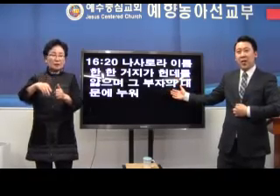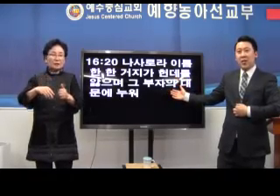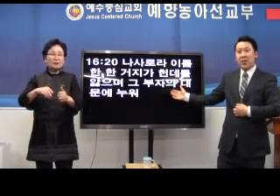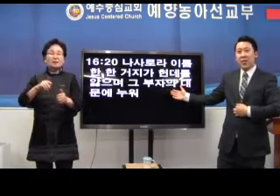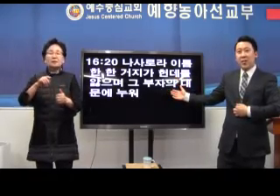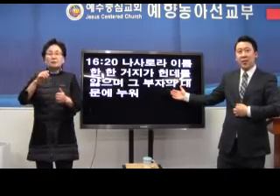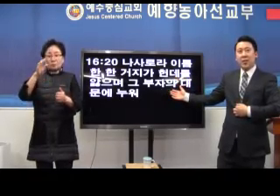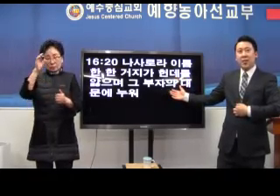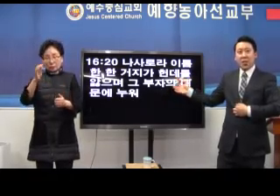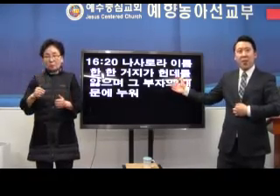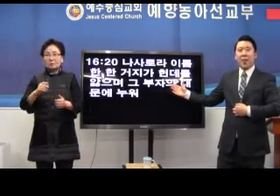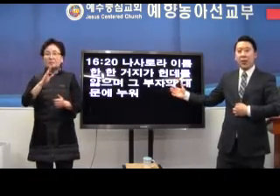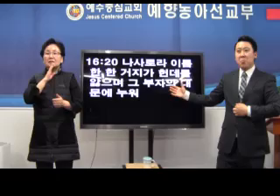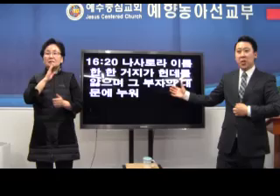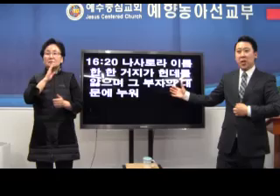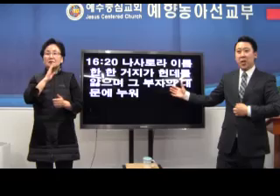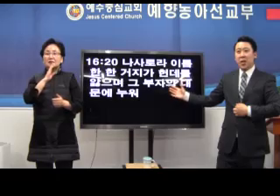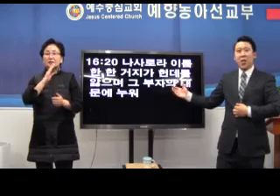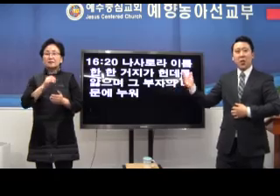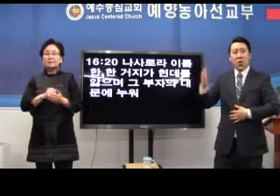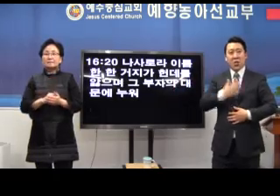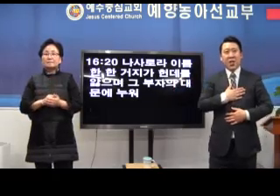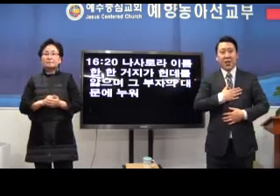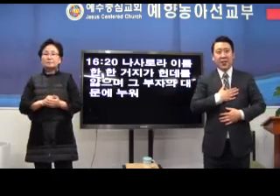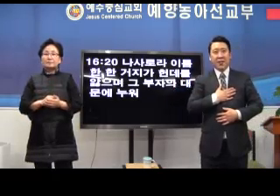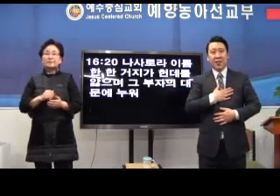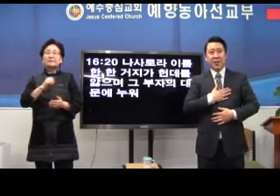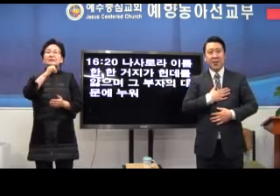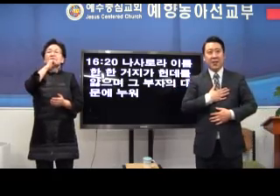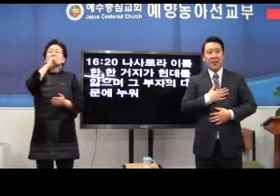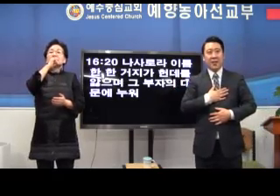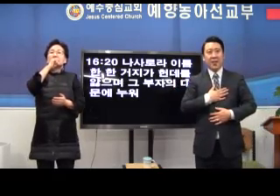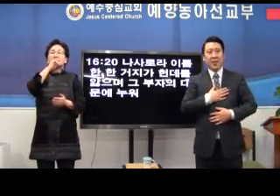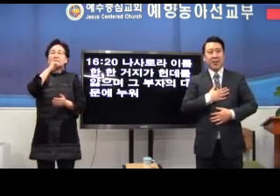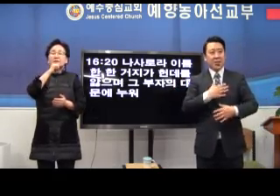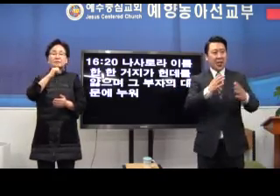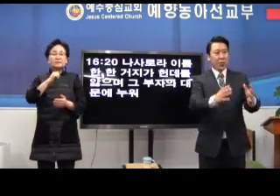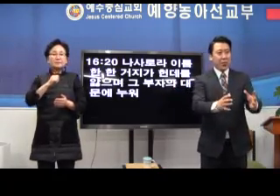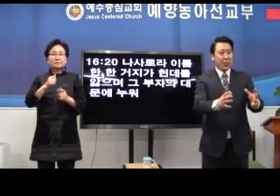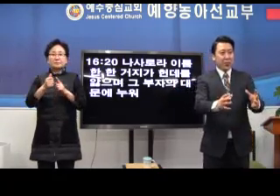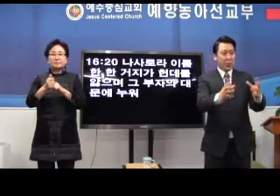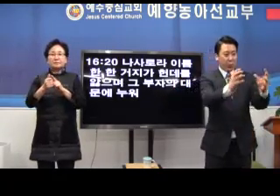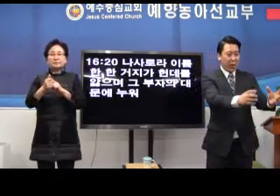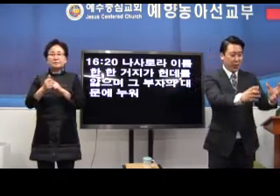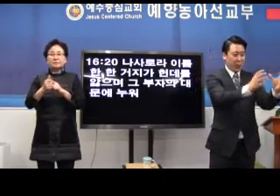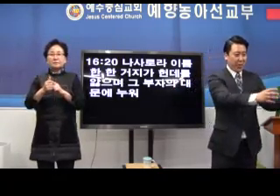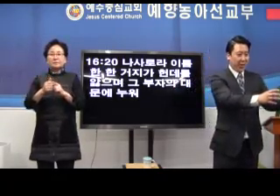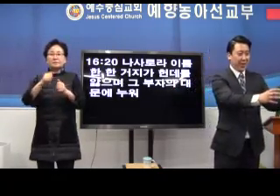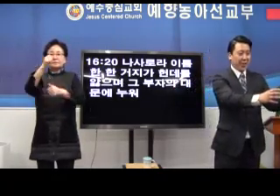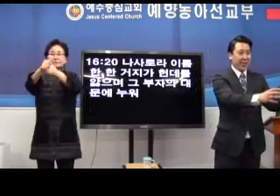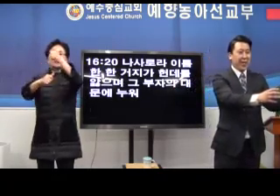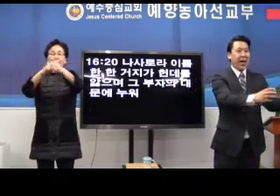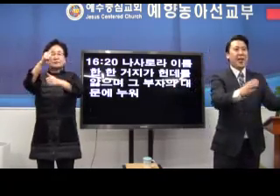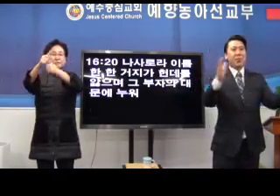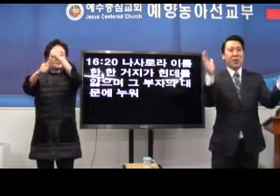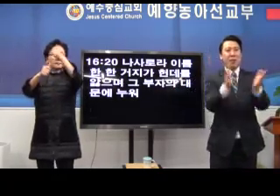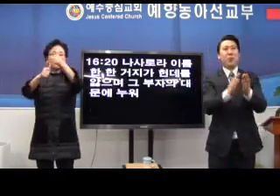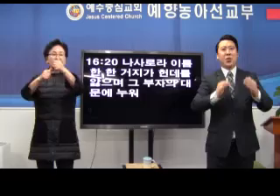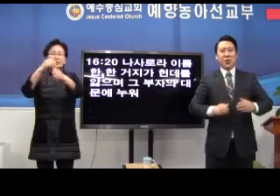거니까 이게 맞는 겁니다. 거지는 그 자손, 그 조상이 하나님을 잘 못